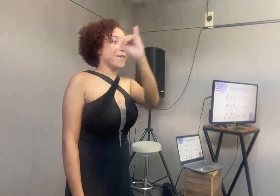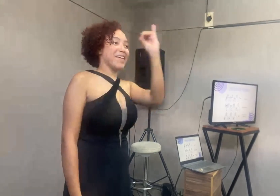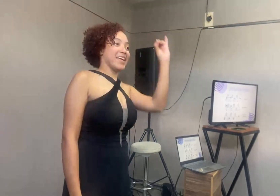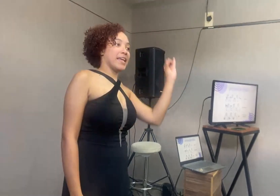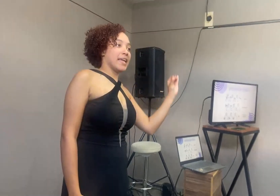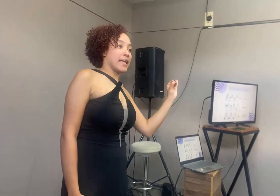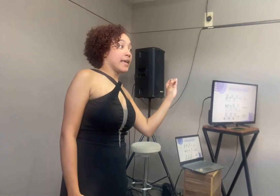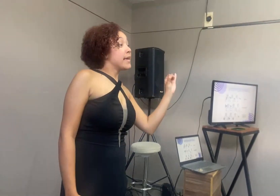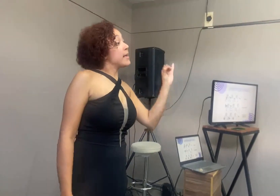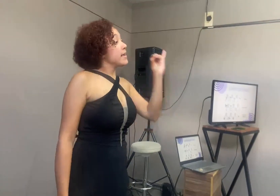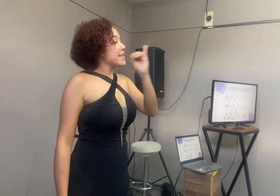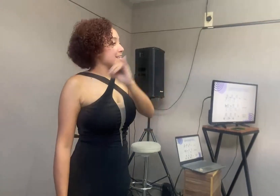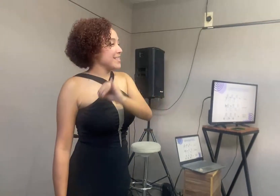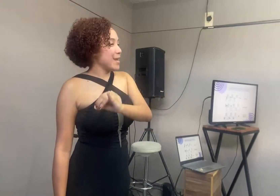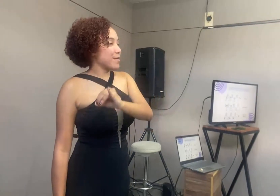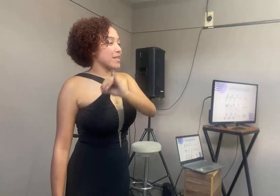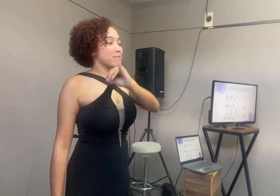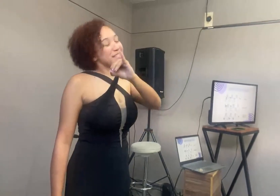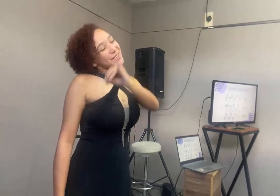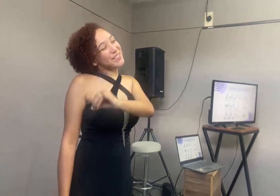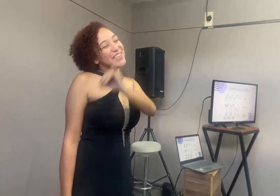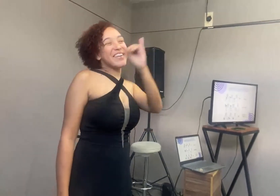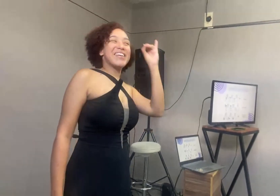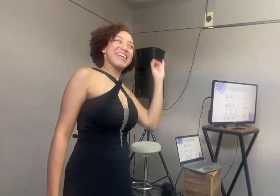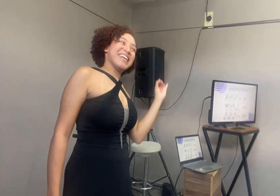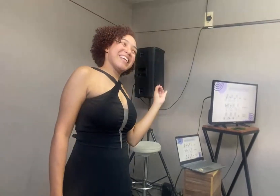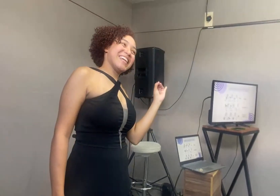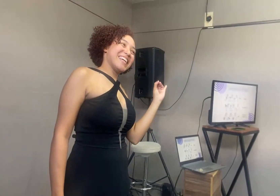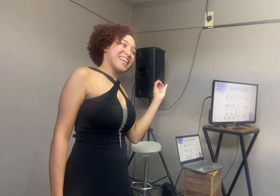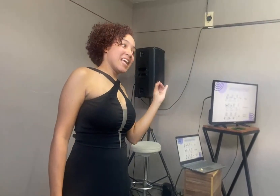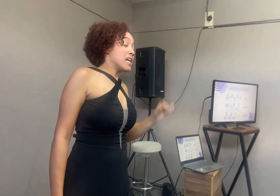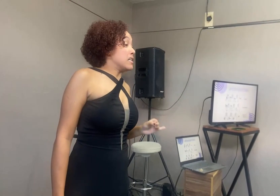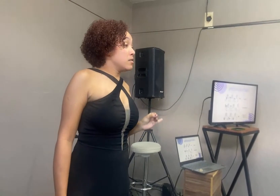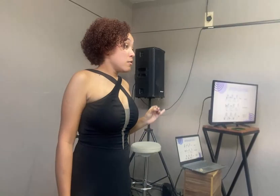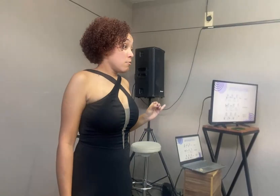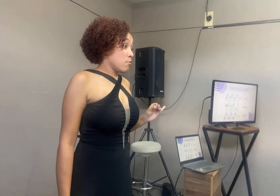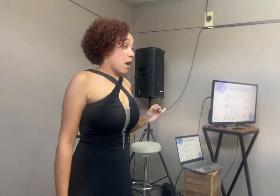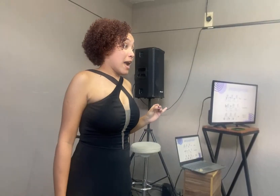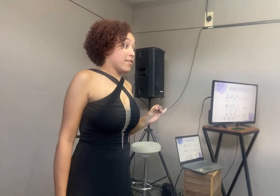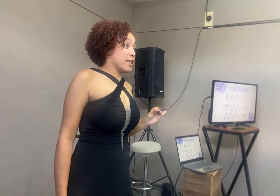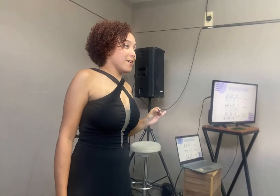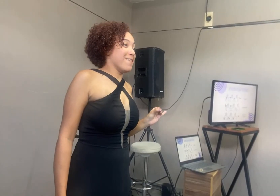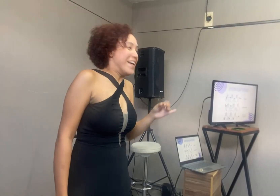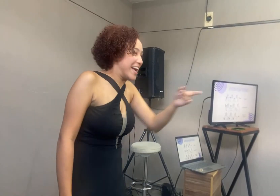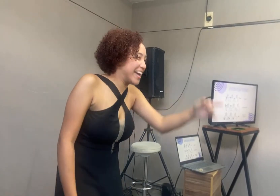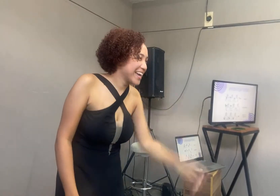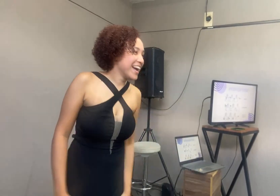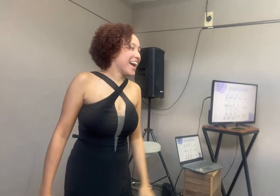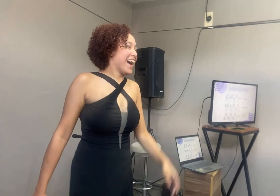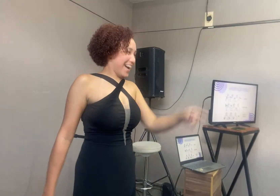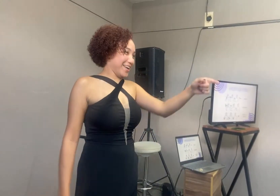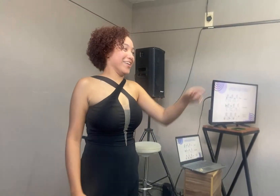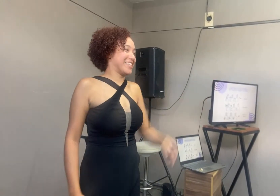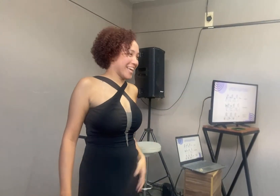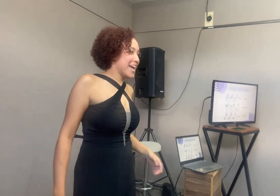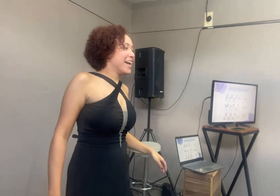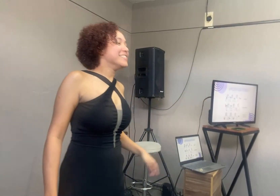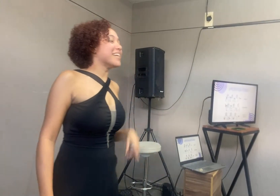oi. Lembra da expressão? Oi. Aí vai depois. Aí você